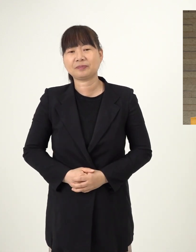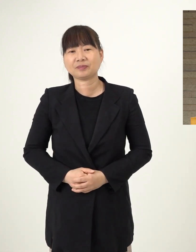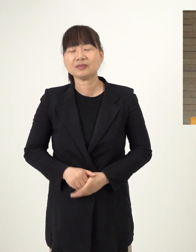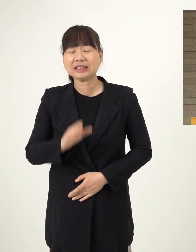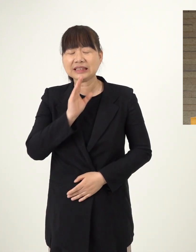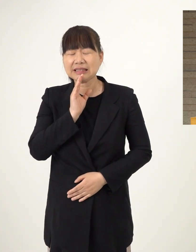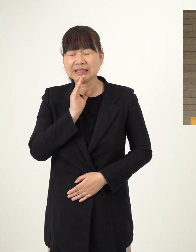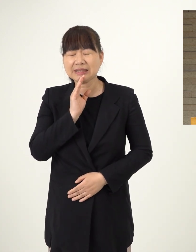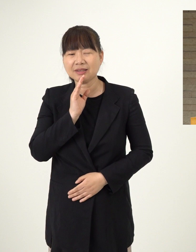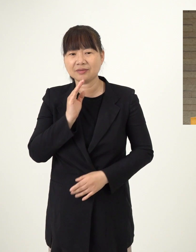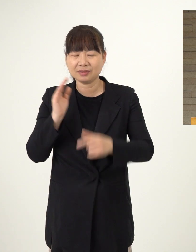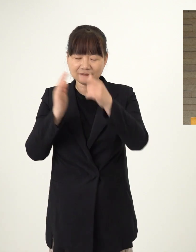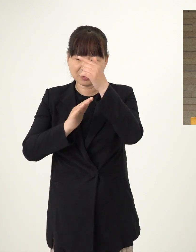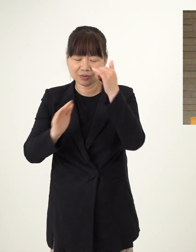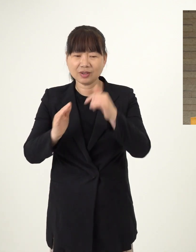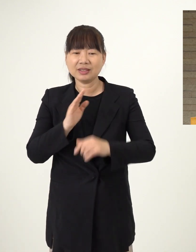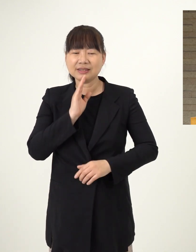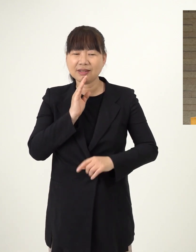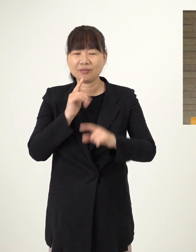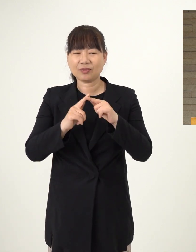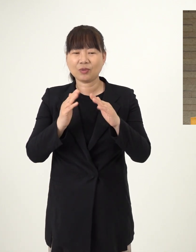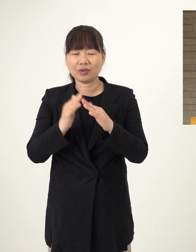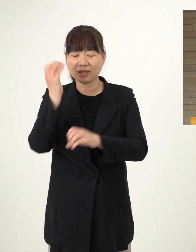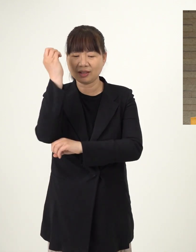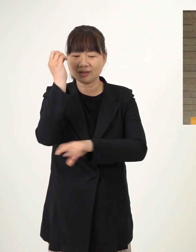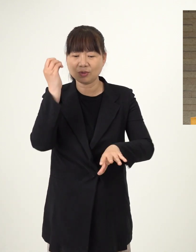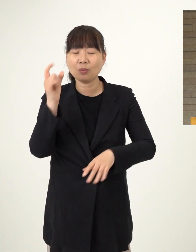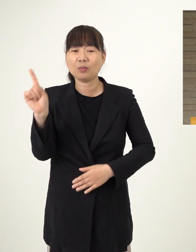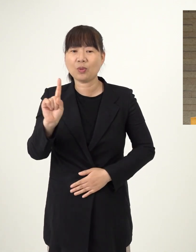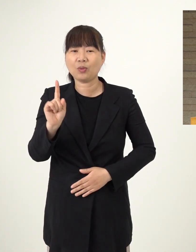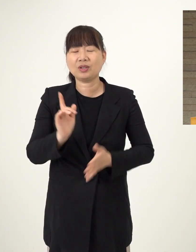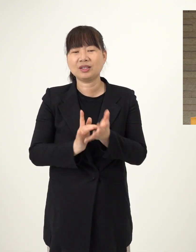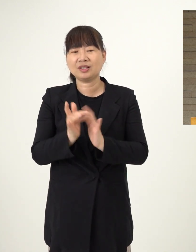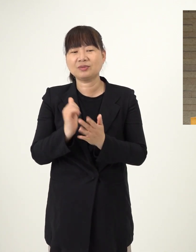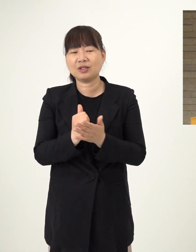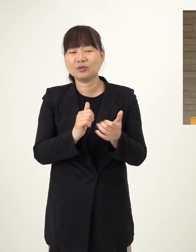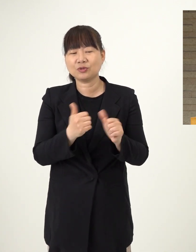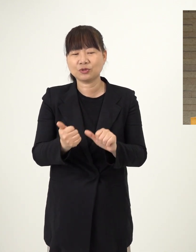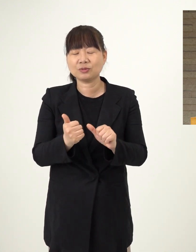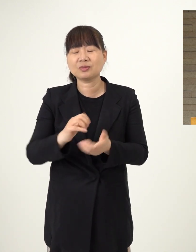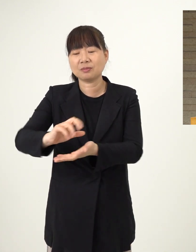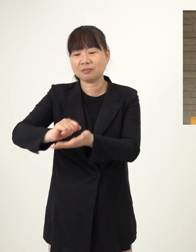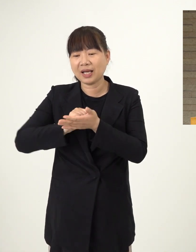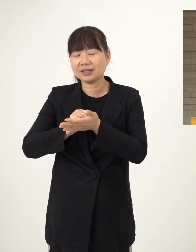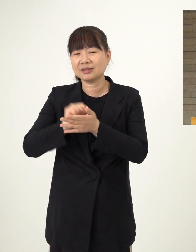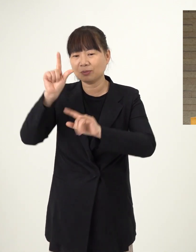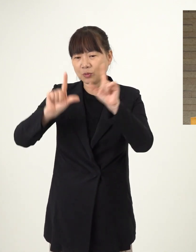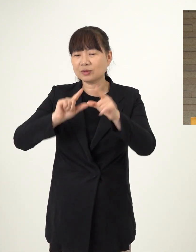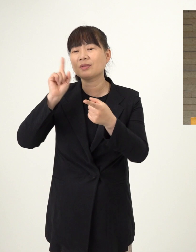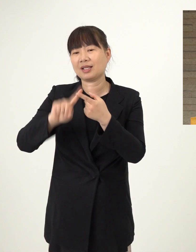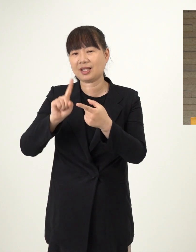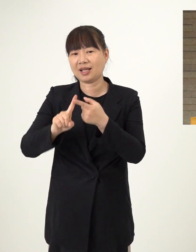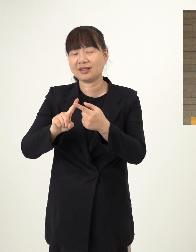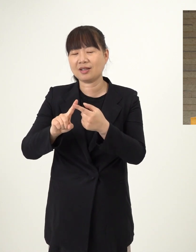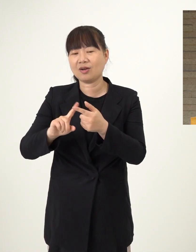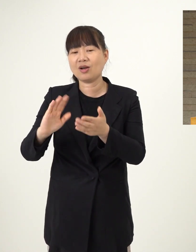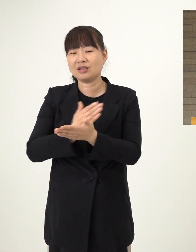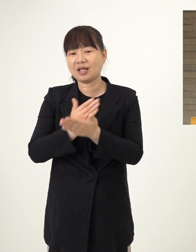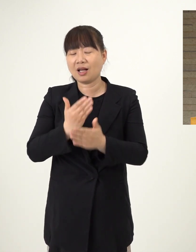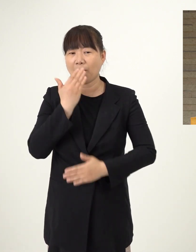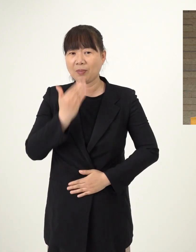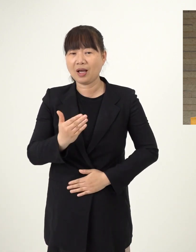참된 성도, 참된 교회의 기초는 그리스도의 죽음을 어떻게 받아들이고 있는가?